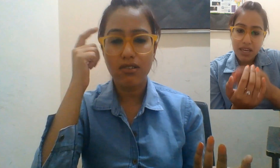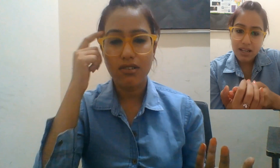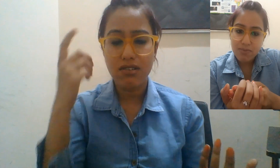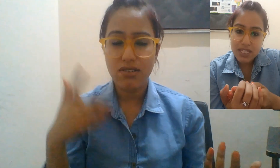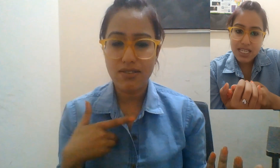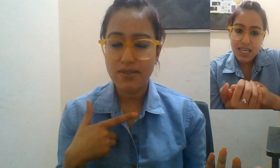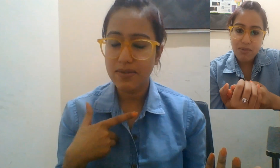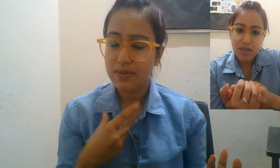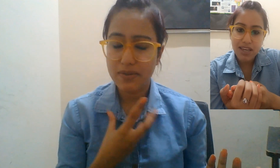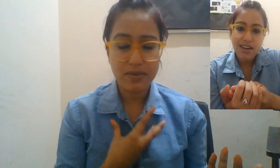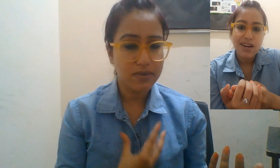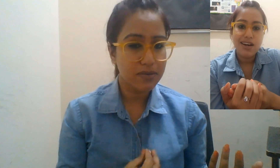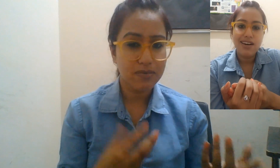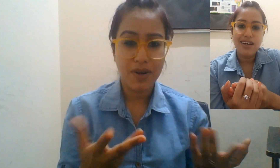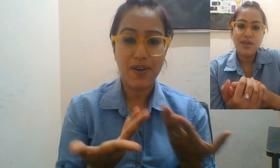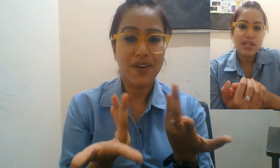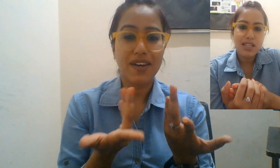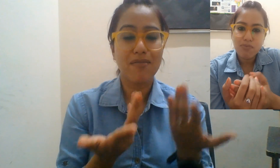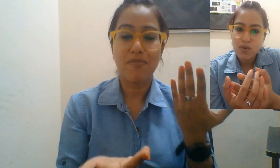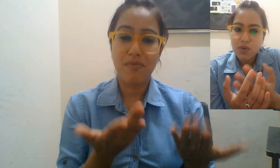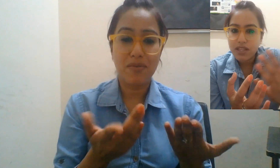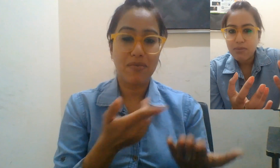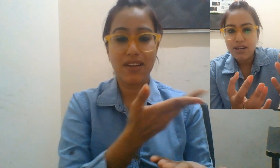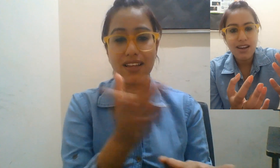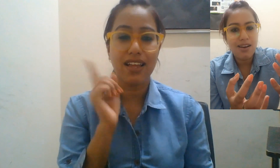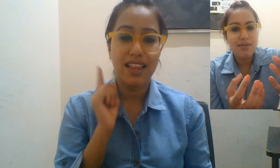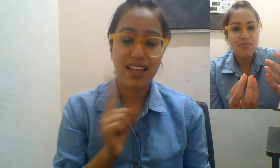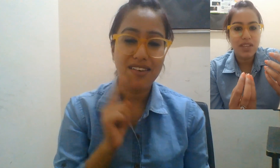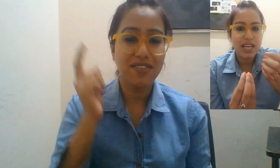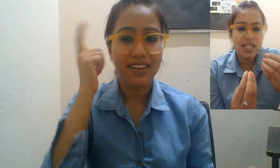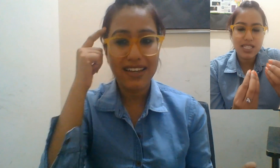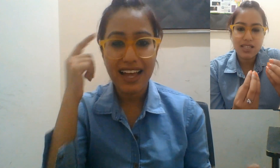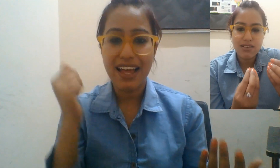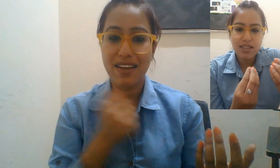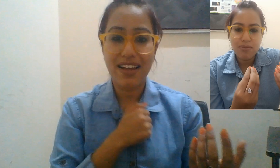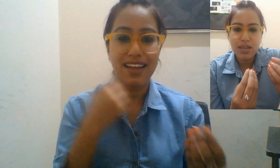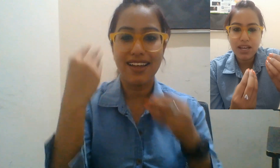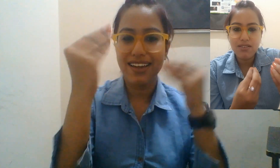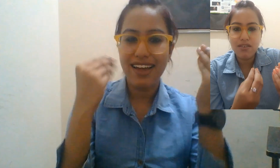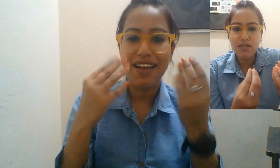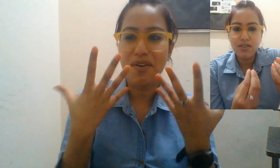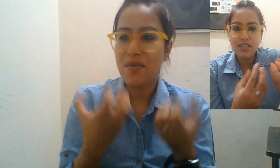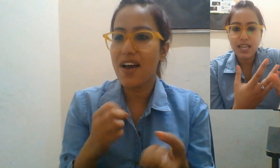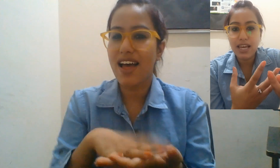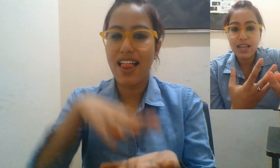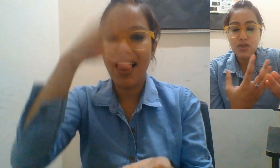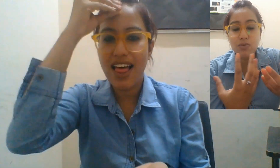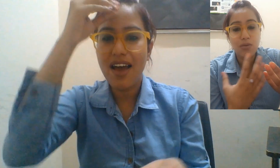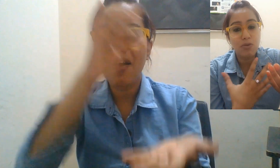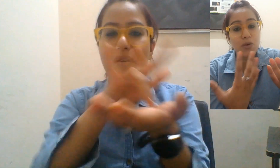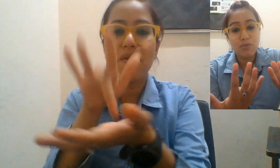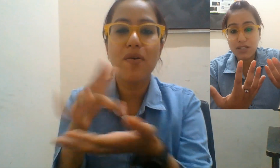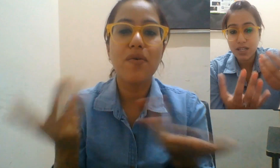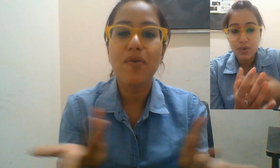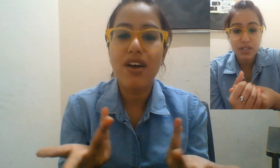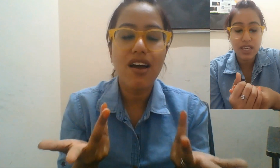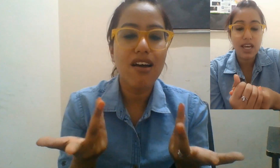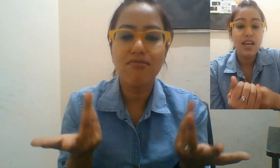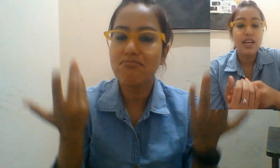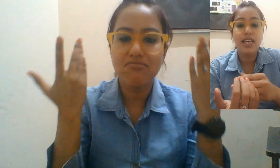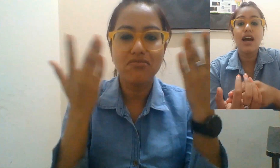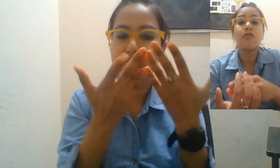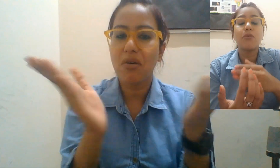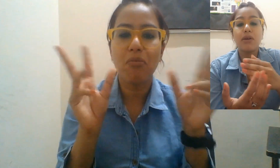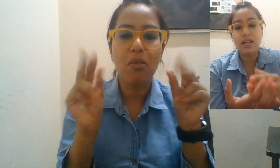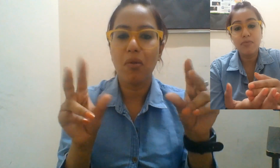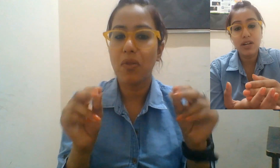वो मेकअप सीखे भी, है ना, क्योंकि सबको सुंदर बनना एक ये भी एक स्किल है जो सबको बहुत पसंद होती